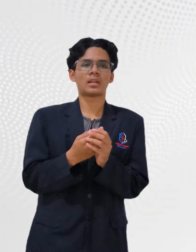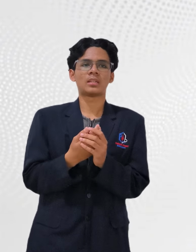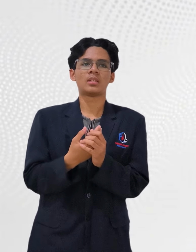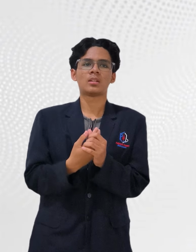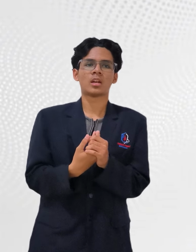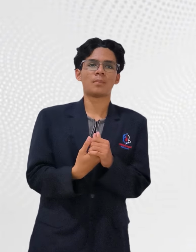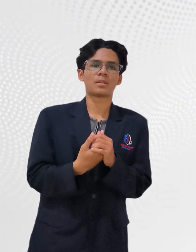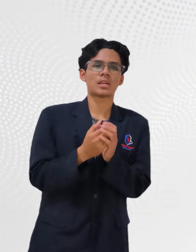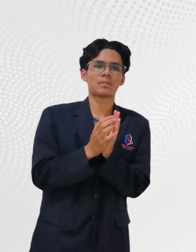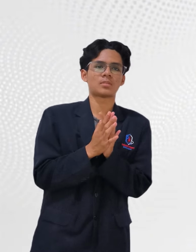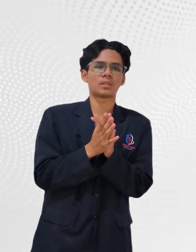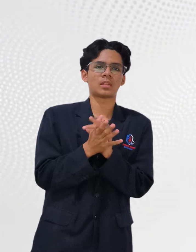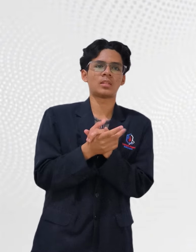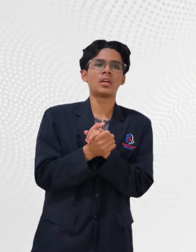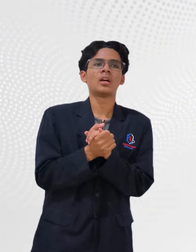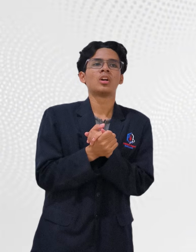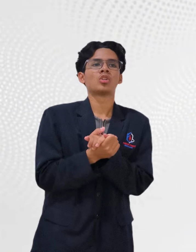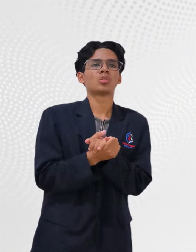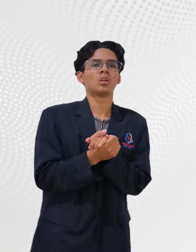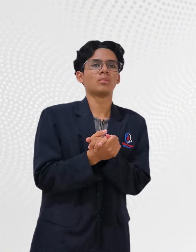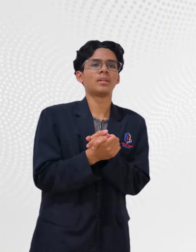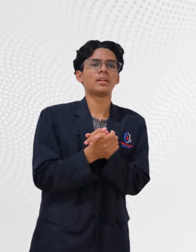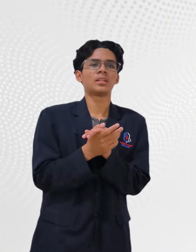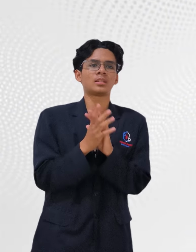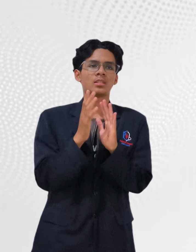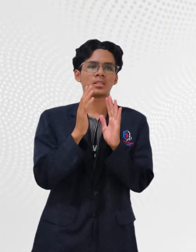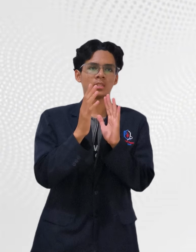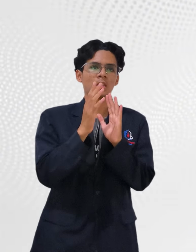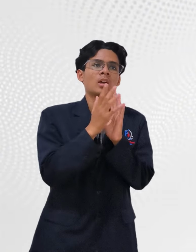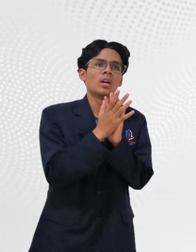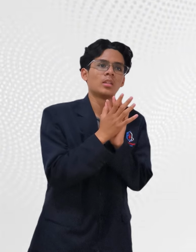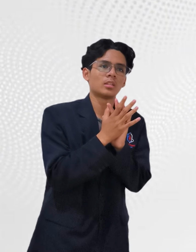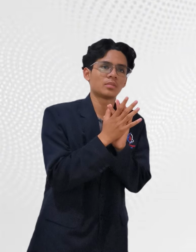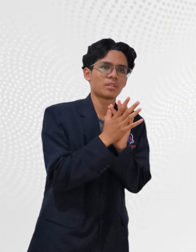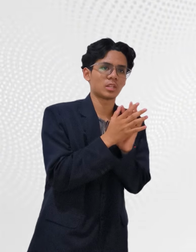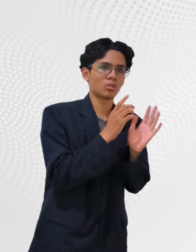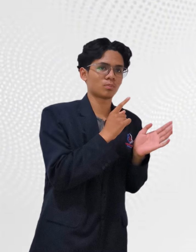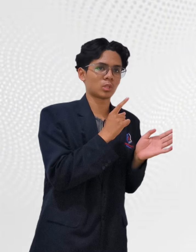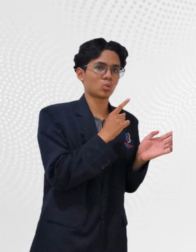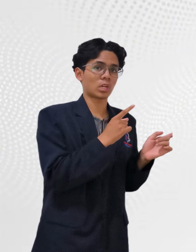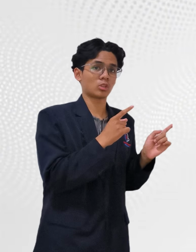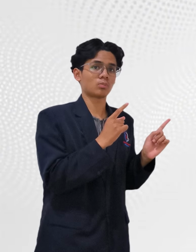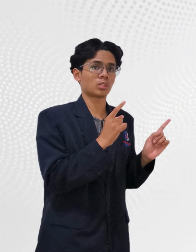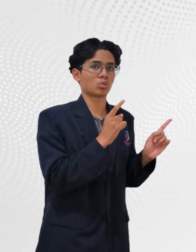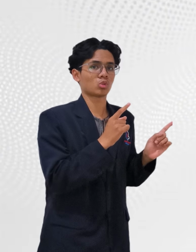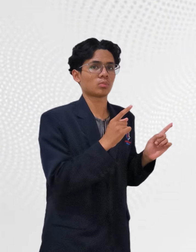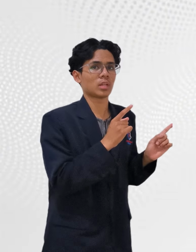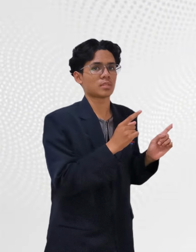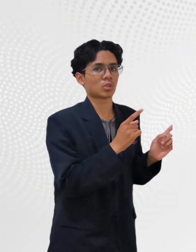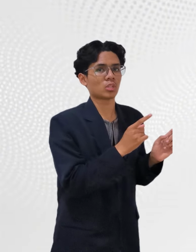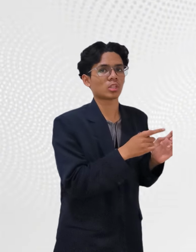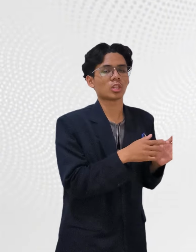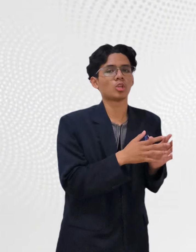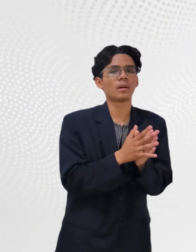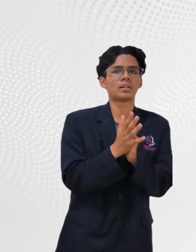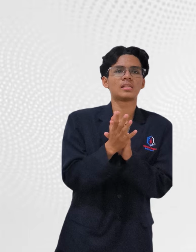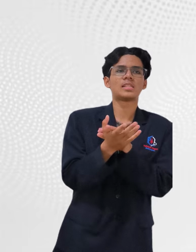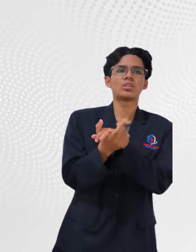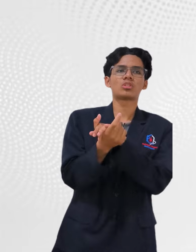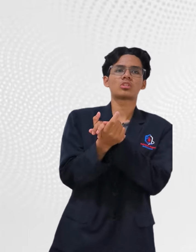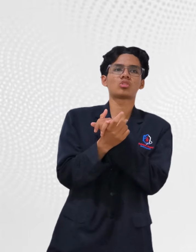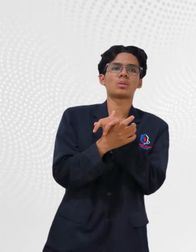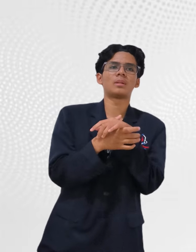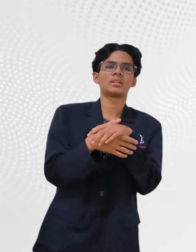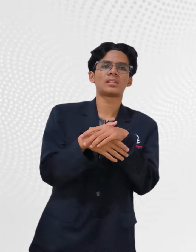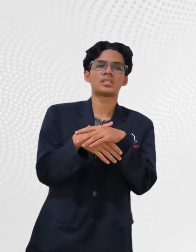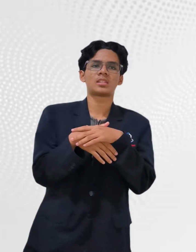menjadi 4 lagi, hampir sama seperti tadi. Bedanya nanti di sini. Identification loop, tentukan loop tertutup dalam sirkuit. Loop adalah